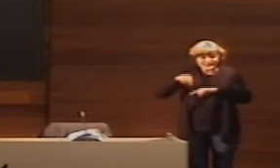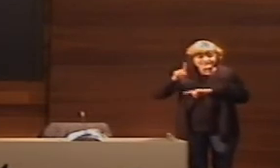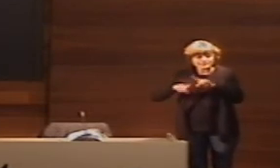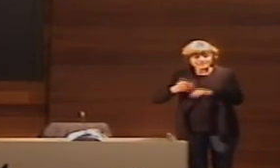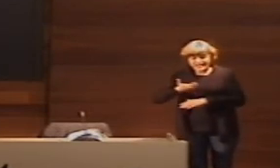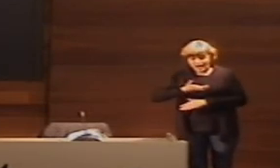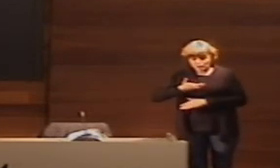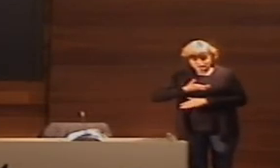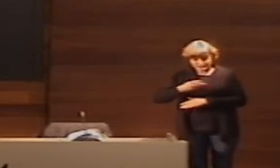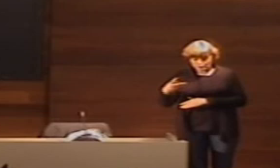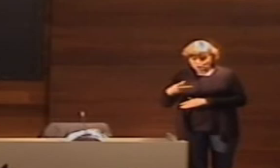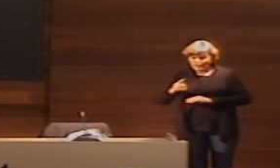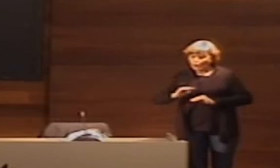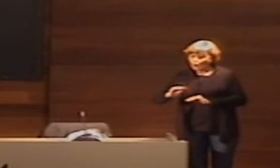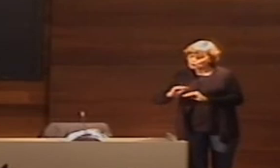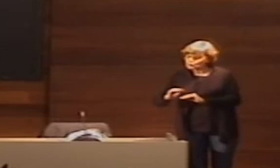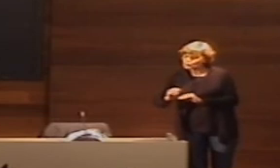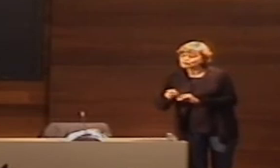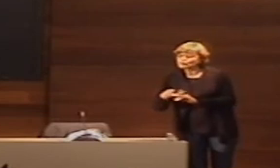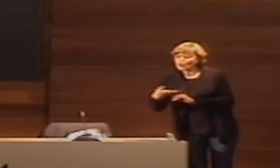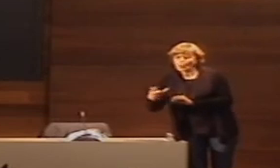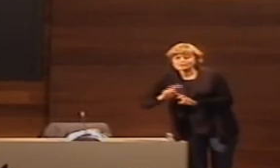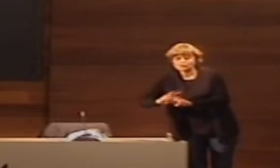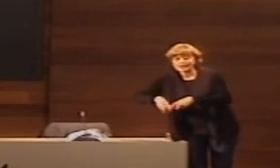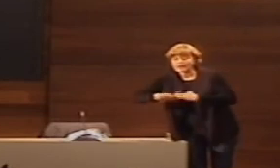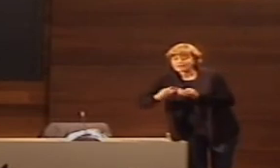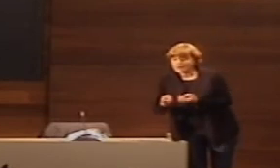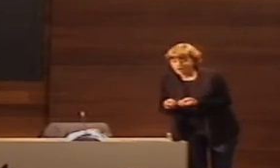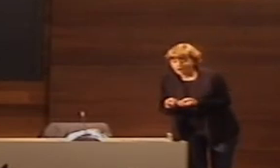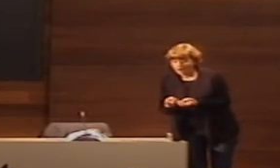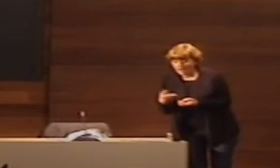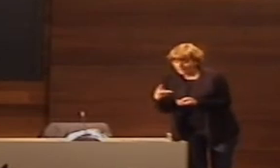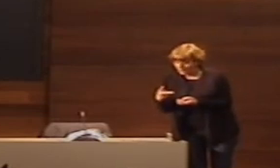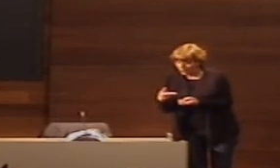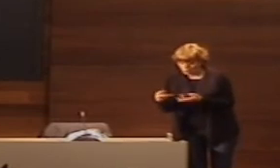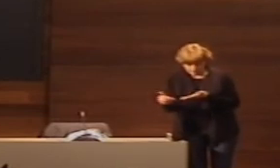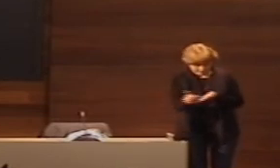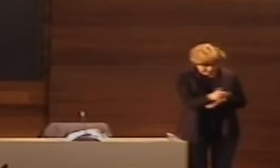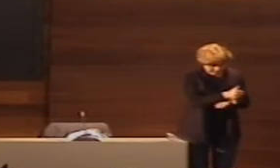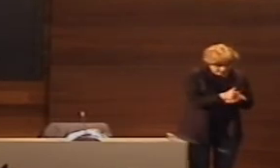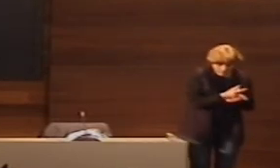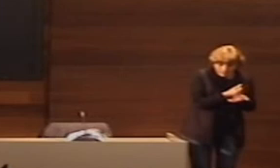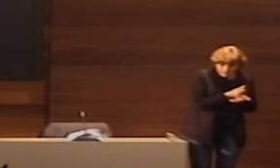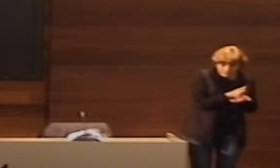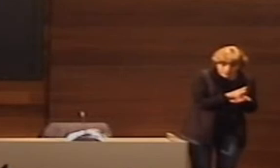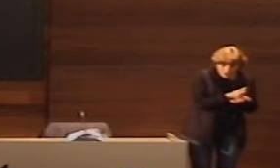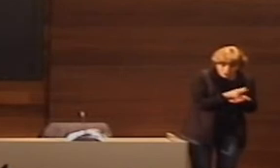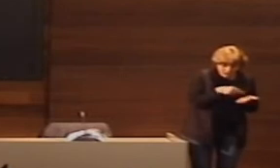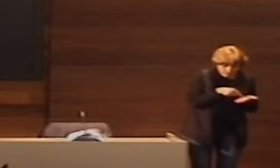de recogida o de tratamiento, ¿no? Con lo cual, los municipios que recogen selectivamente la orgánica y la